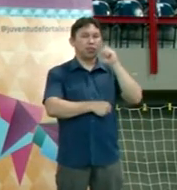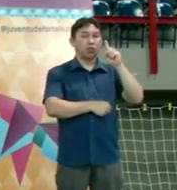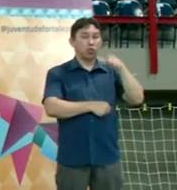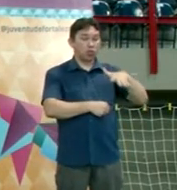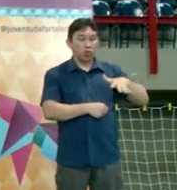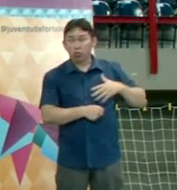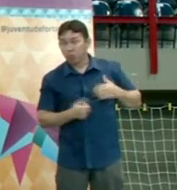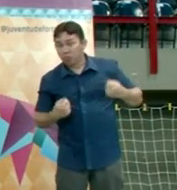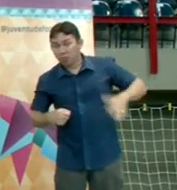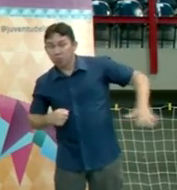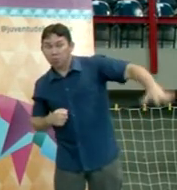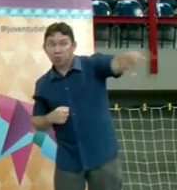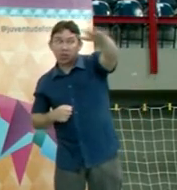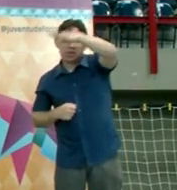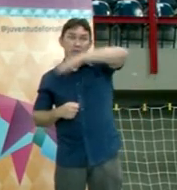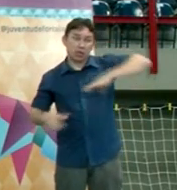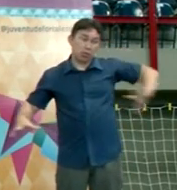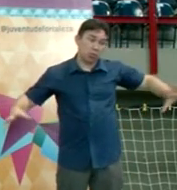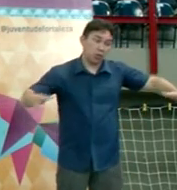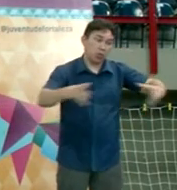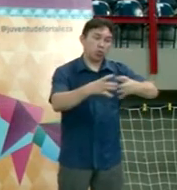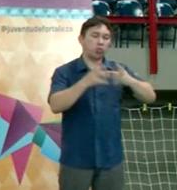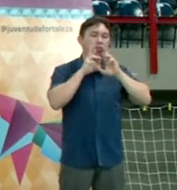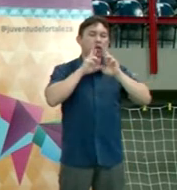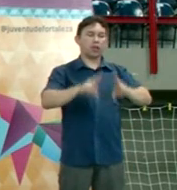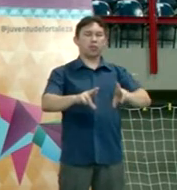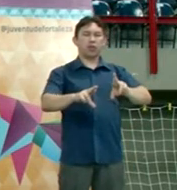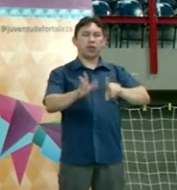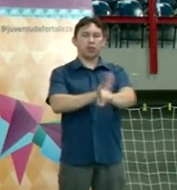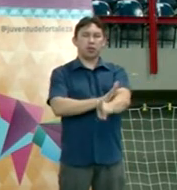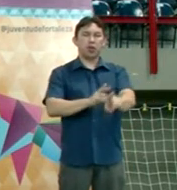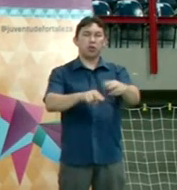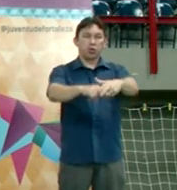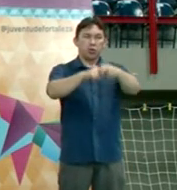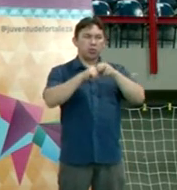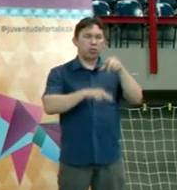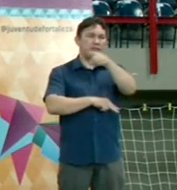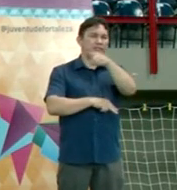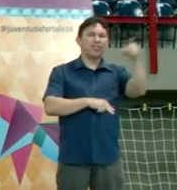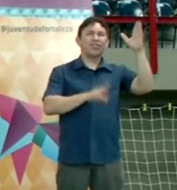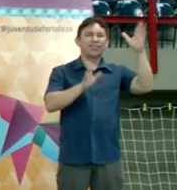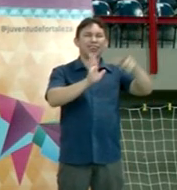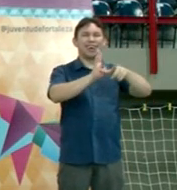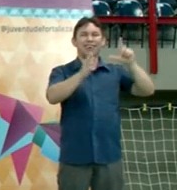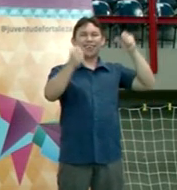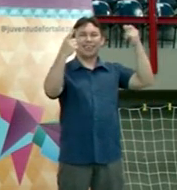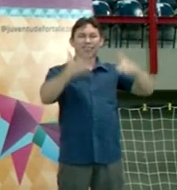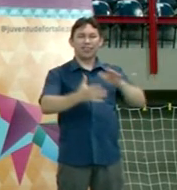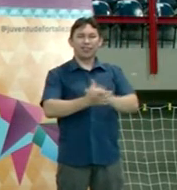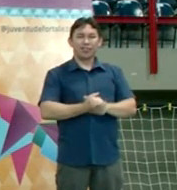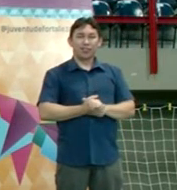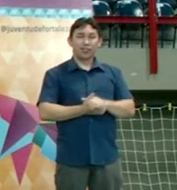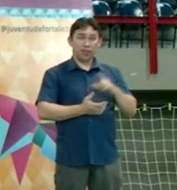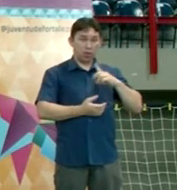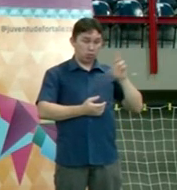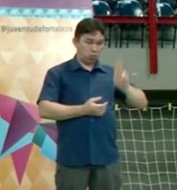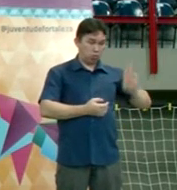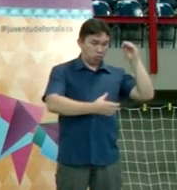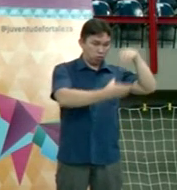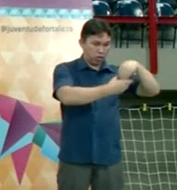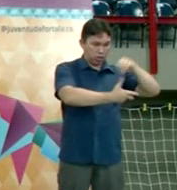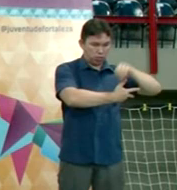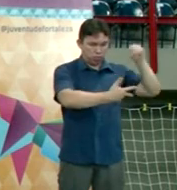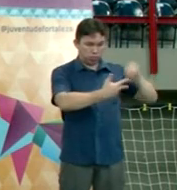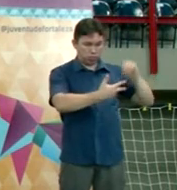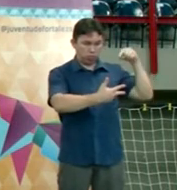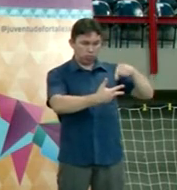pelo conjunto de pessoas que resolveram a questão. Por isso, você já deve ter ouvido falar, as questões que são utilizadas no